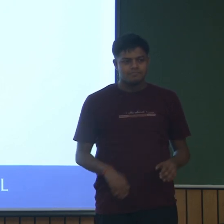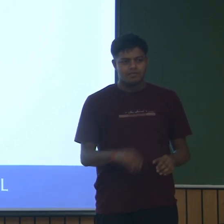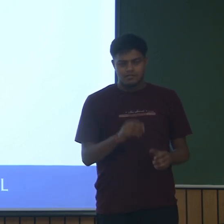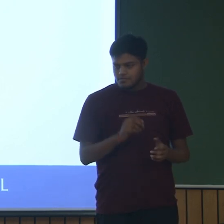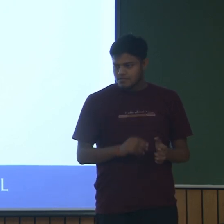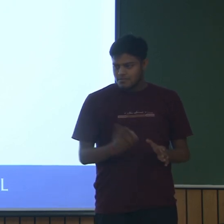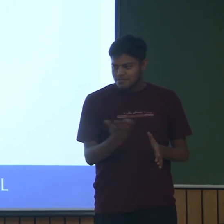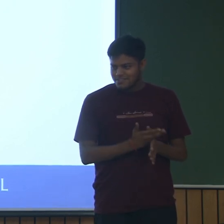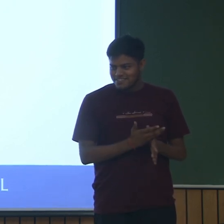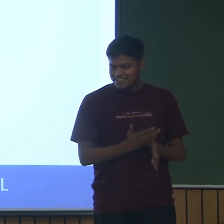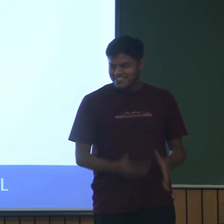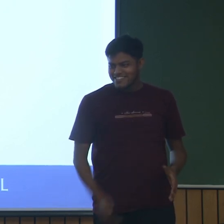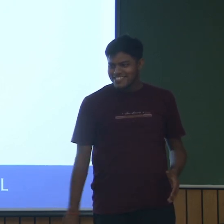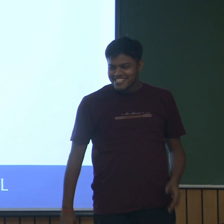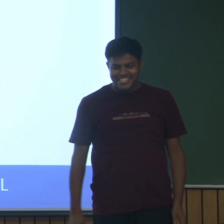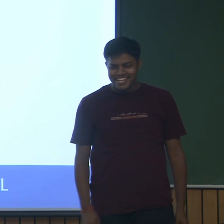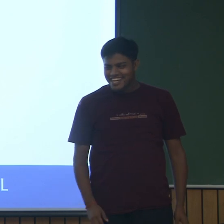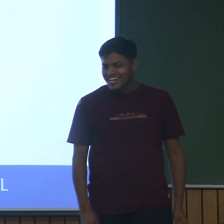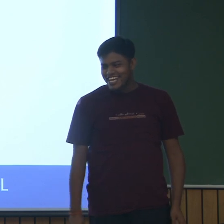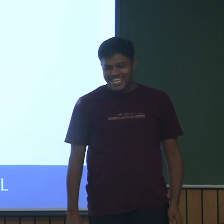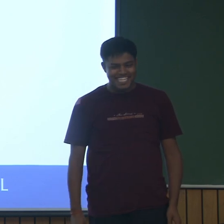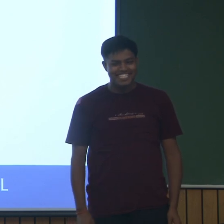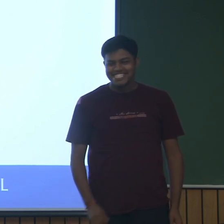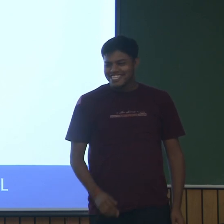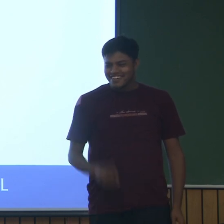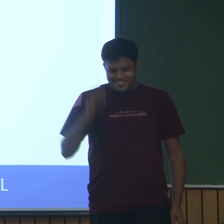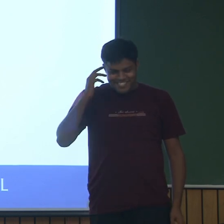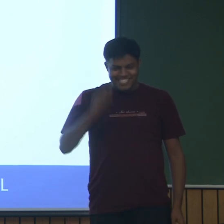सर इतने फुल स्टॉप लगा रहे हो आप एक साथ थोड़ा सा फास्ट.